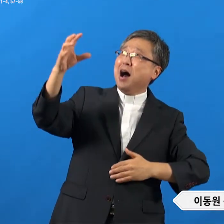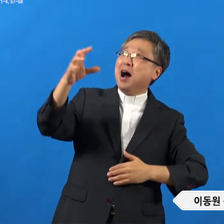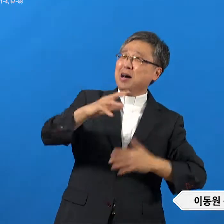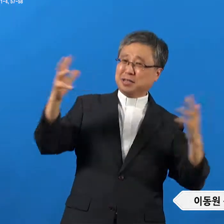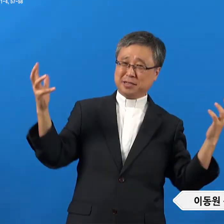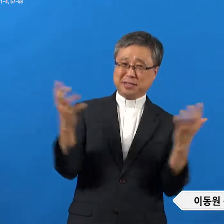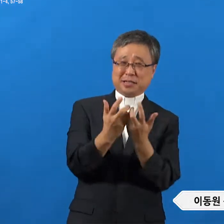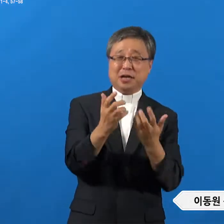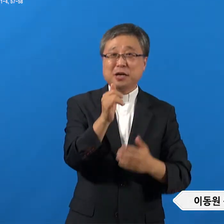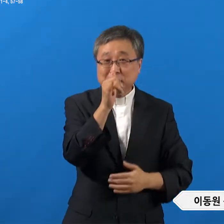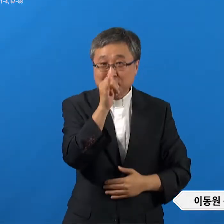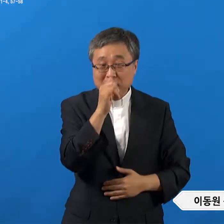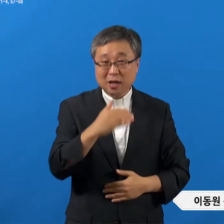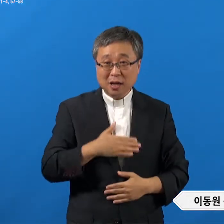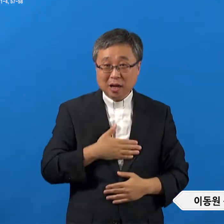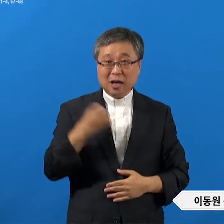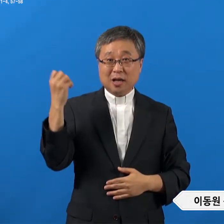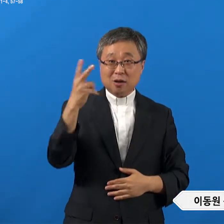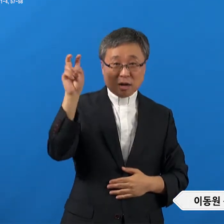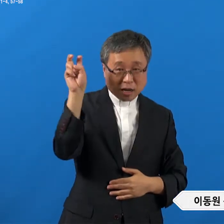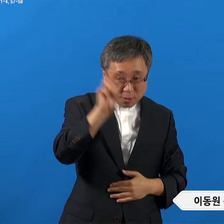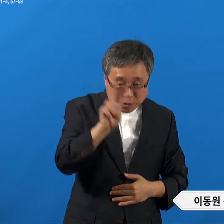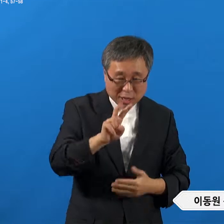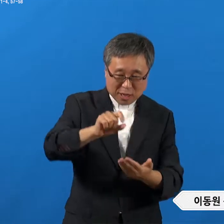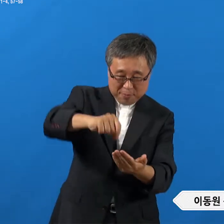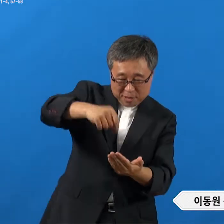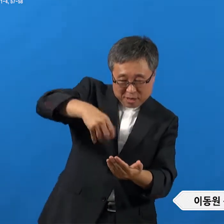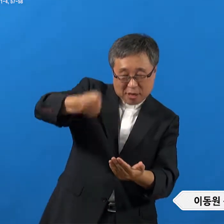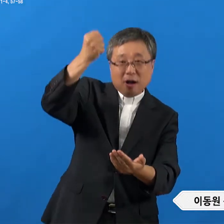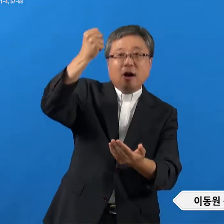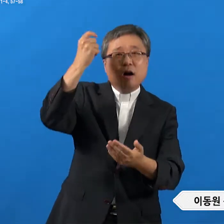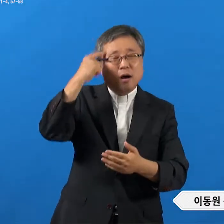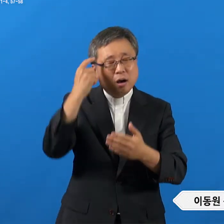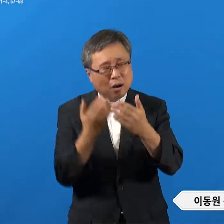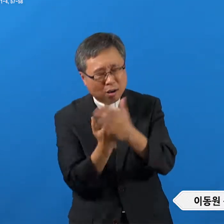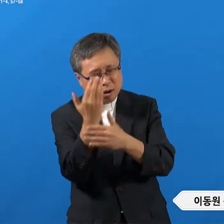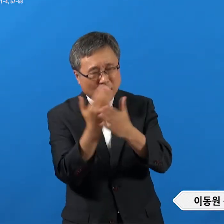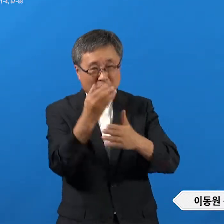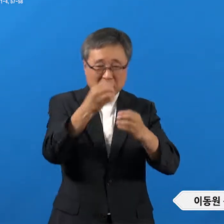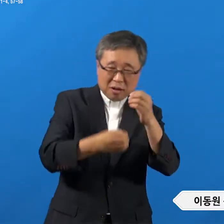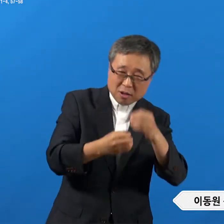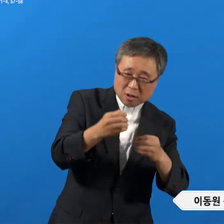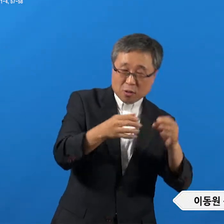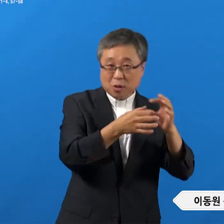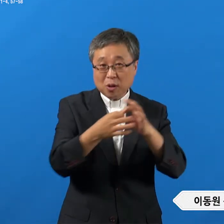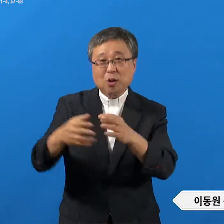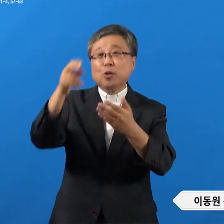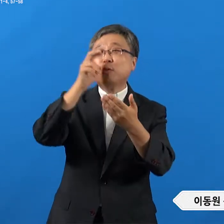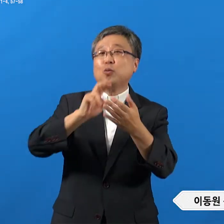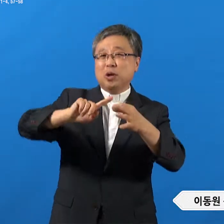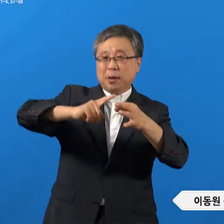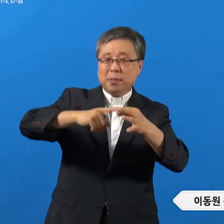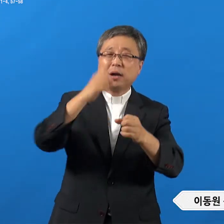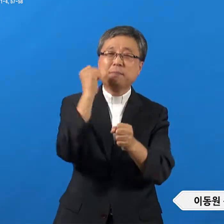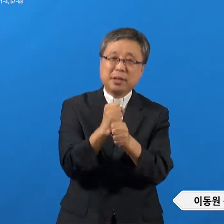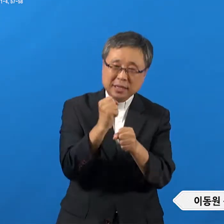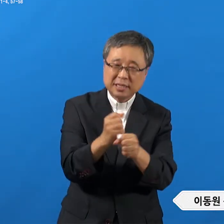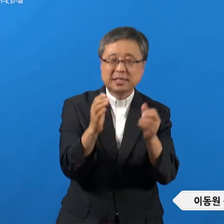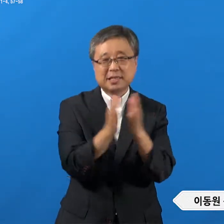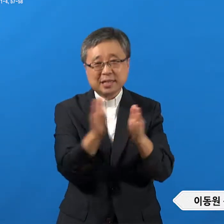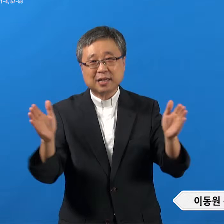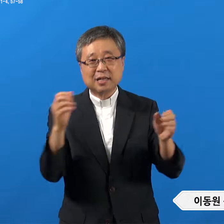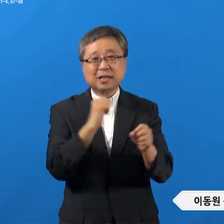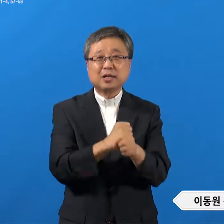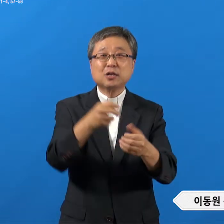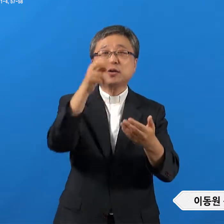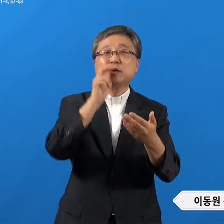있었습니다. 그녀는 갑자기 연필을 들었습니다. 떠오르는 시상을 통해서 그는 노랫말을 지어가기 시작합니다.